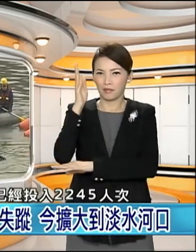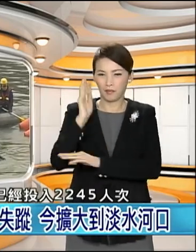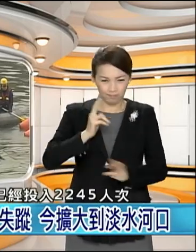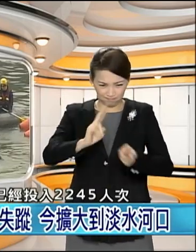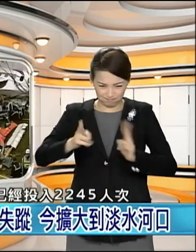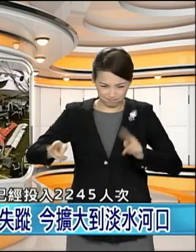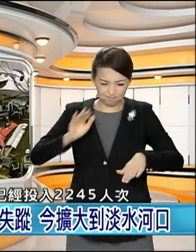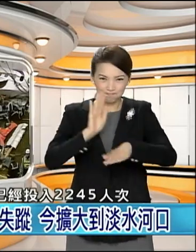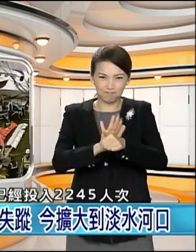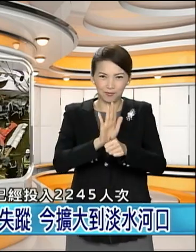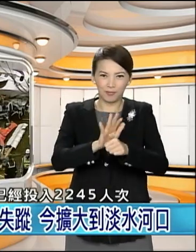投入了